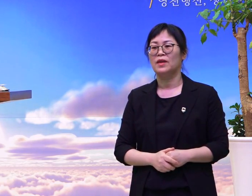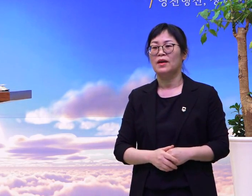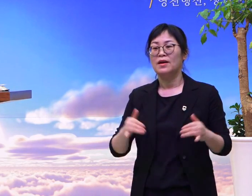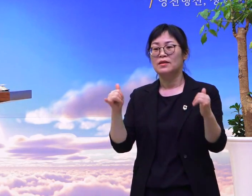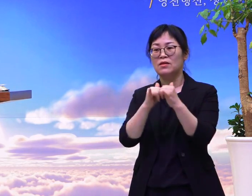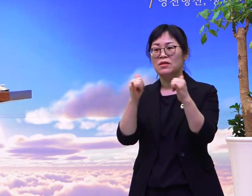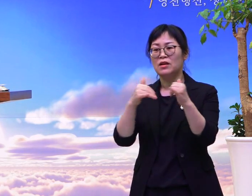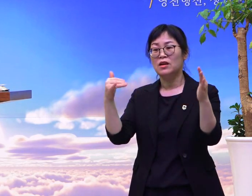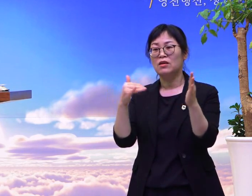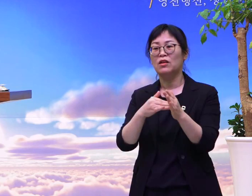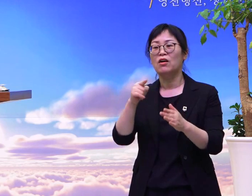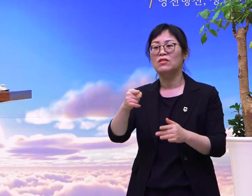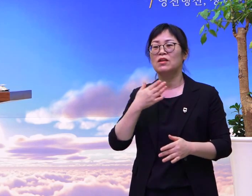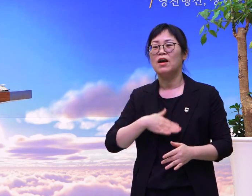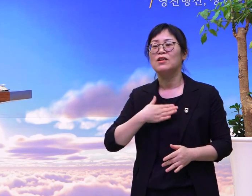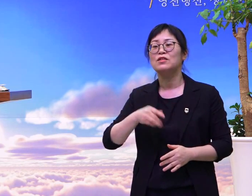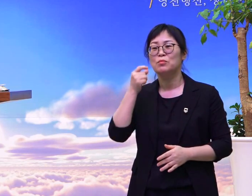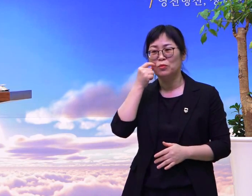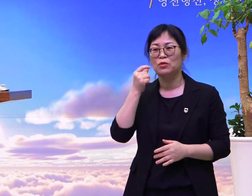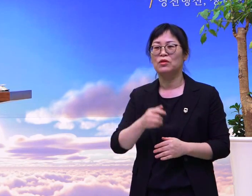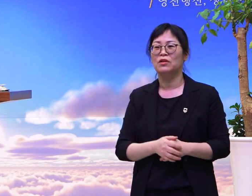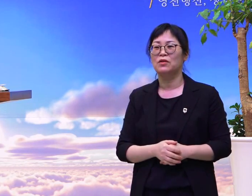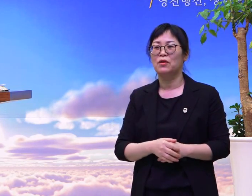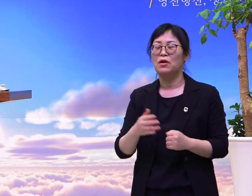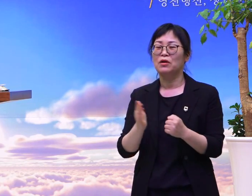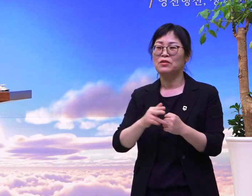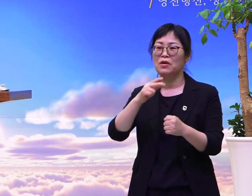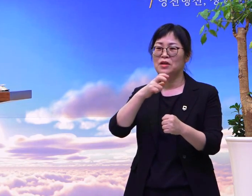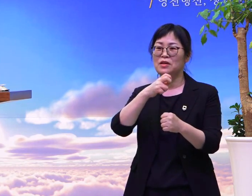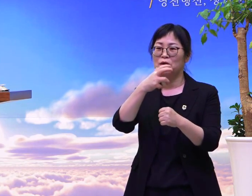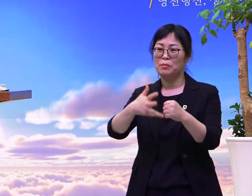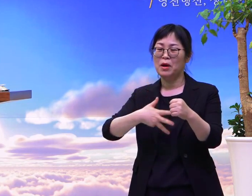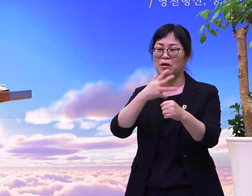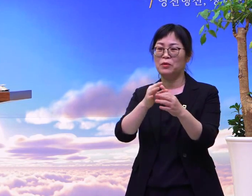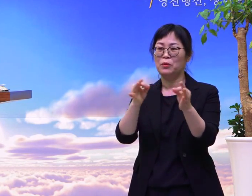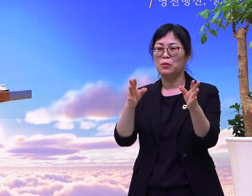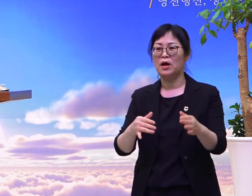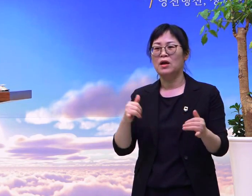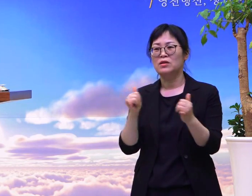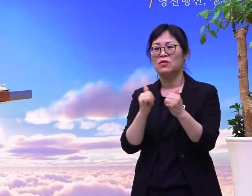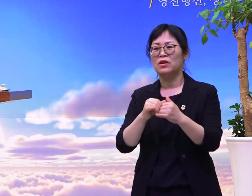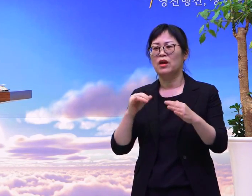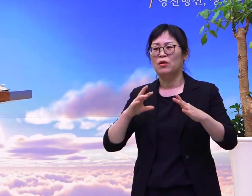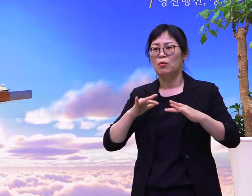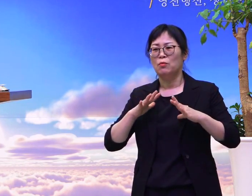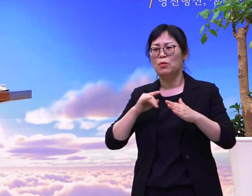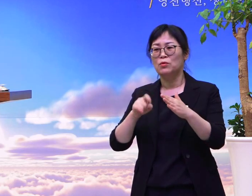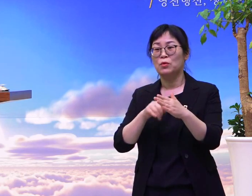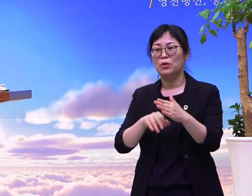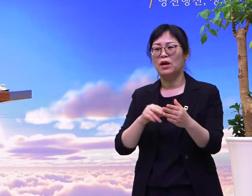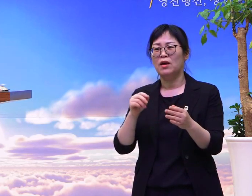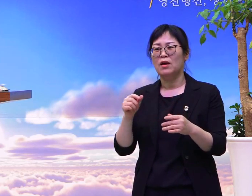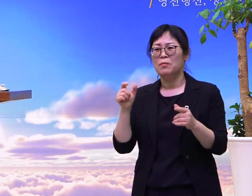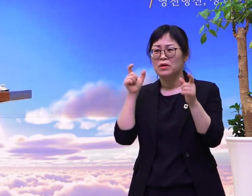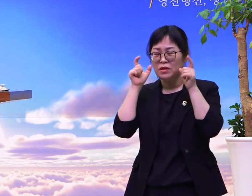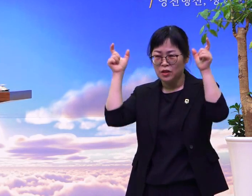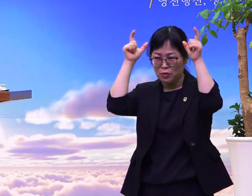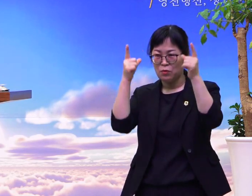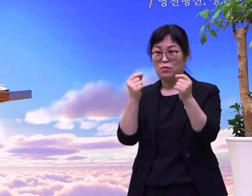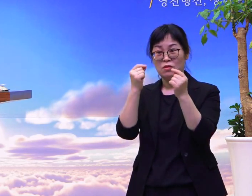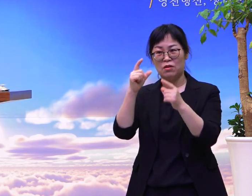전쟁이 끝난 것을 알지 못하니까 28년 동안이나 전쟁의 공포 속에서 그는 지옥처럼 살았다는